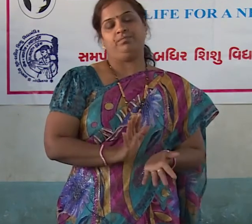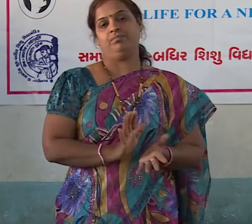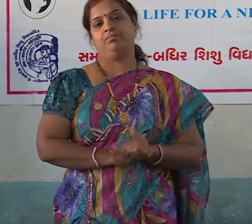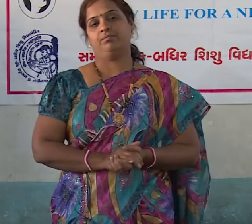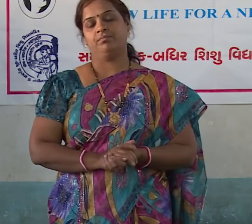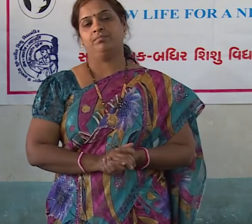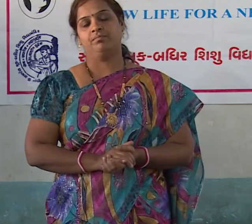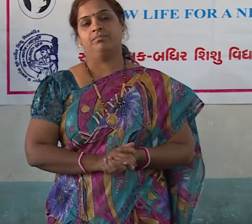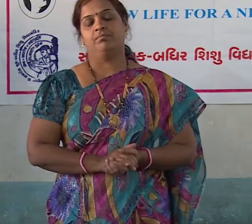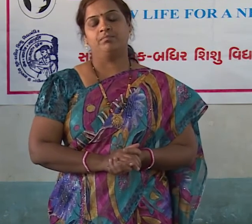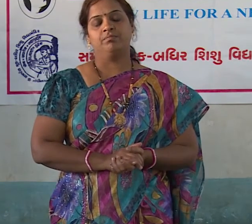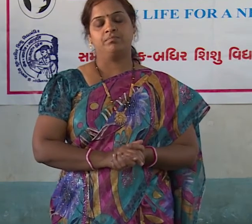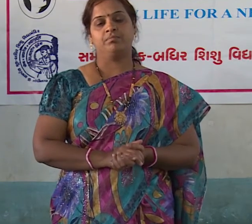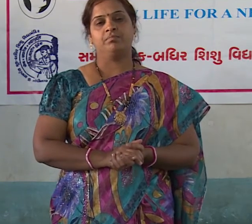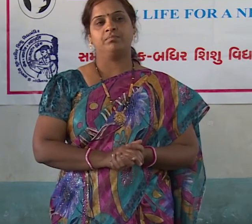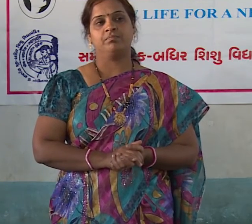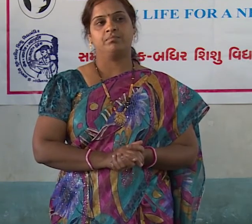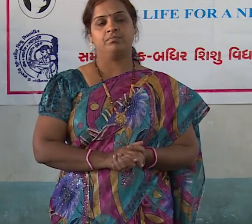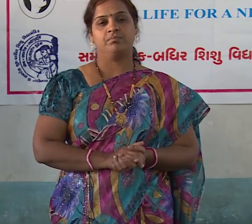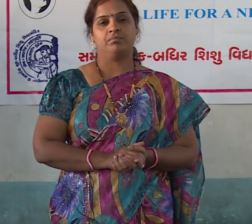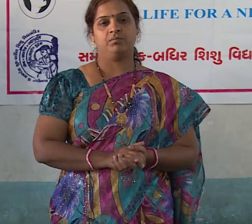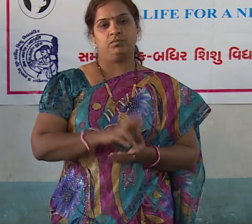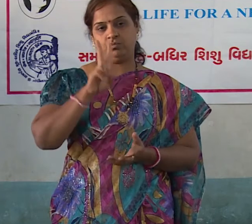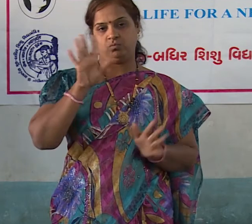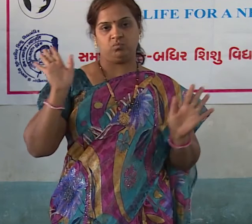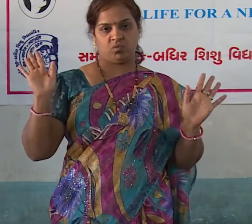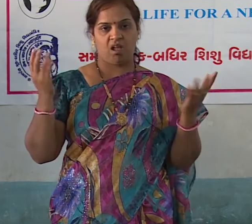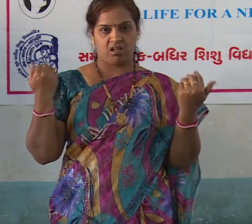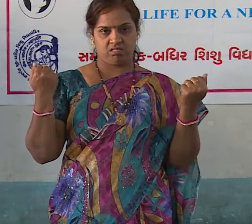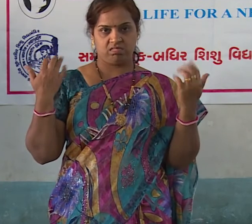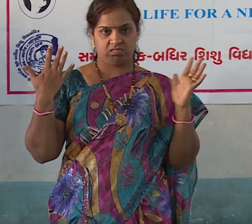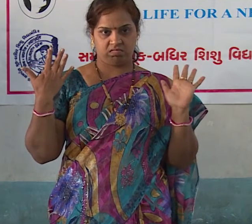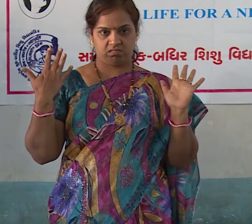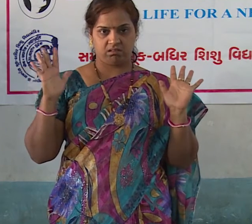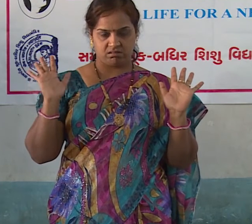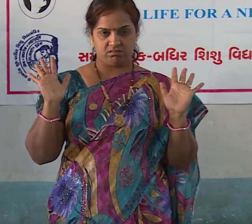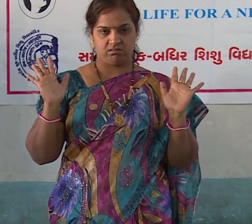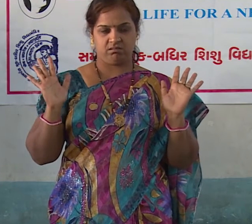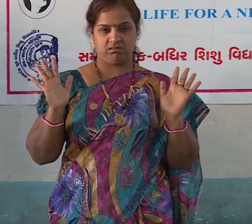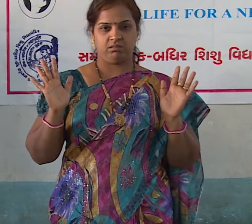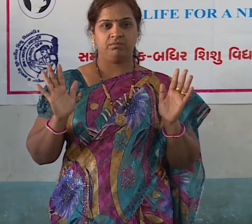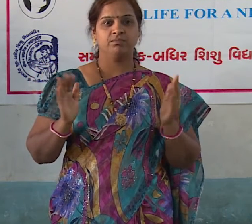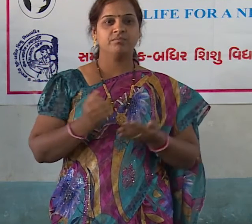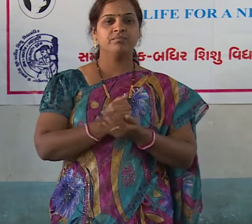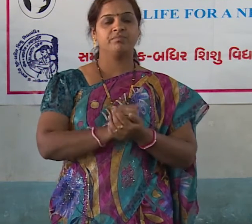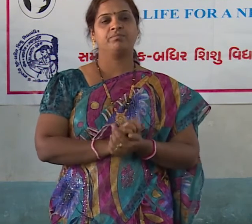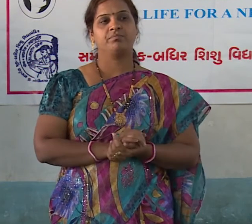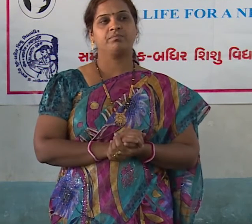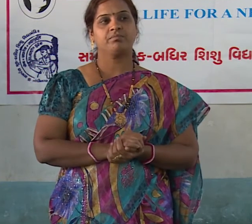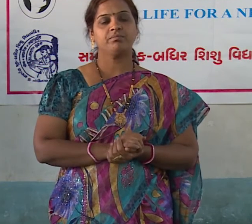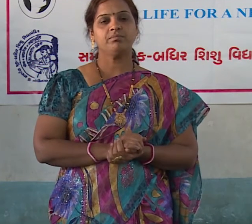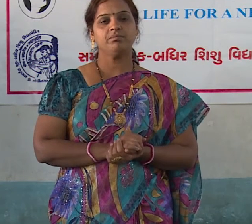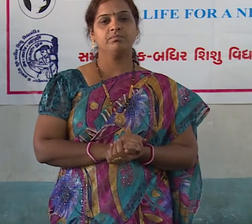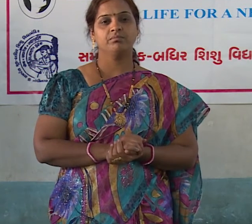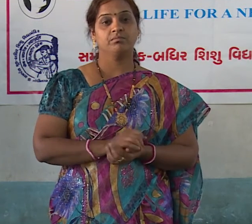आगे उदाहरण दिया कि दो हाथ हैं ऐसे, वो है सहयोगी हाथ। कभी किसी ने समय पर